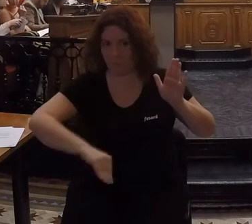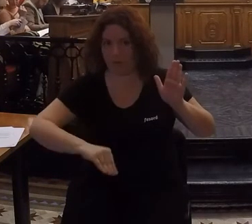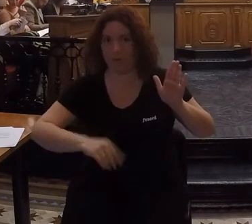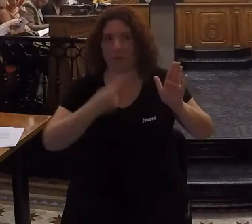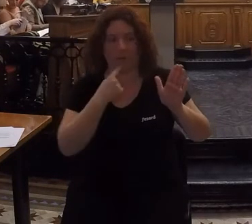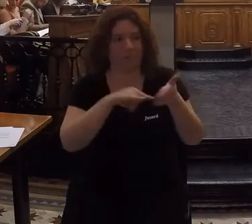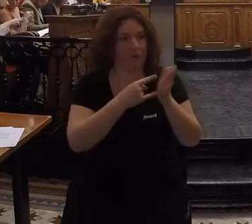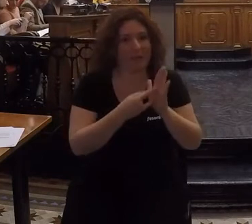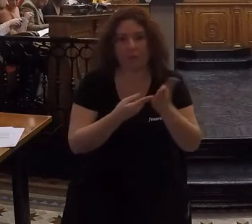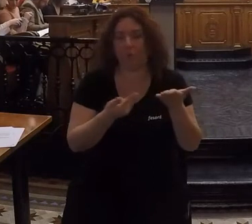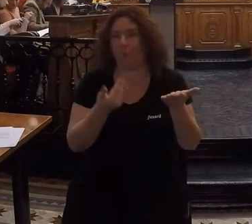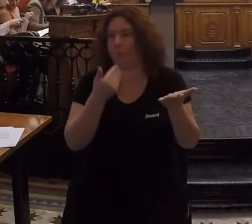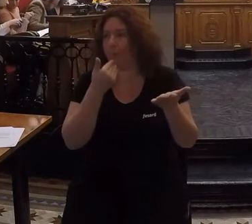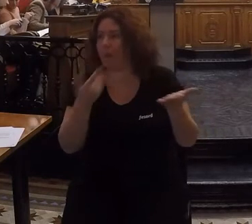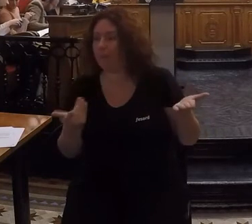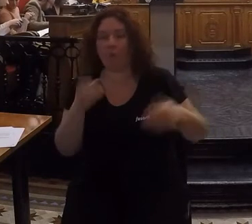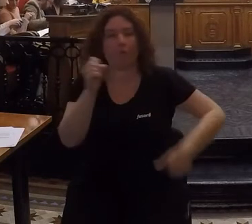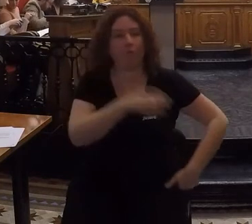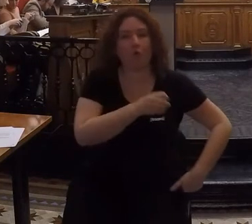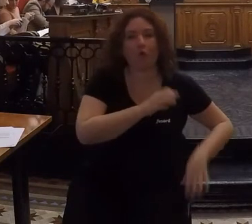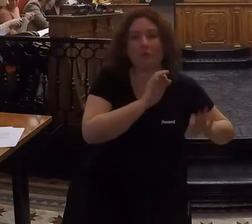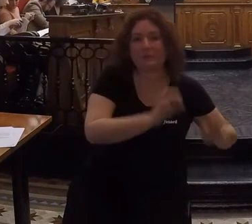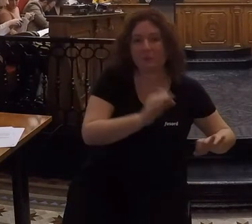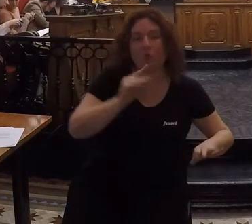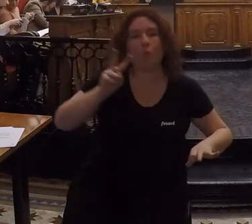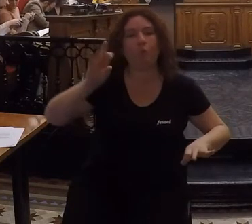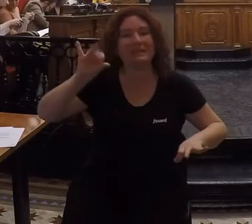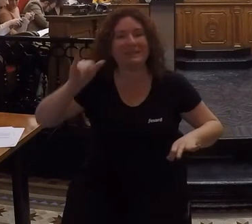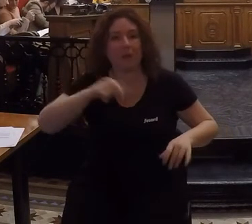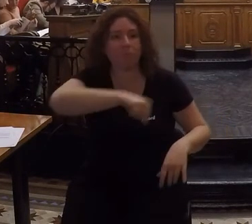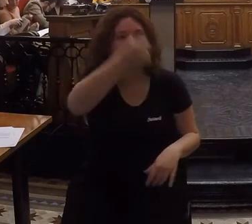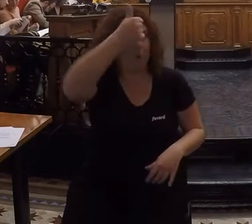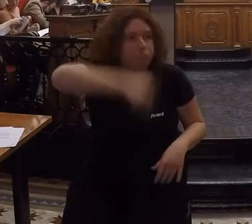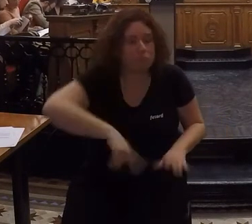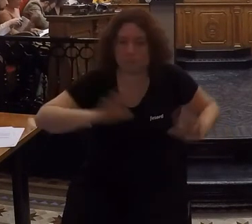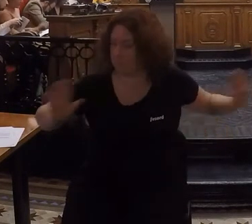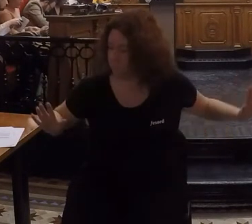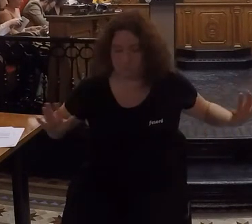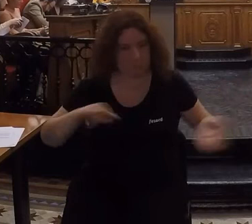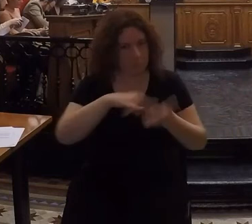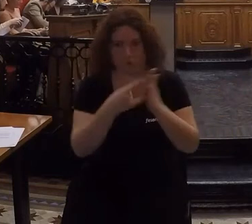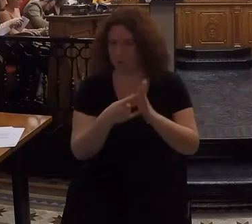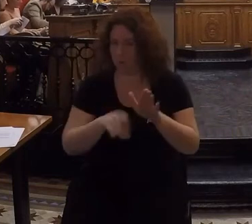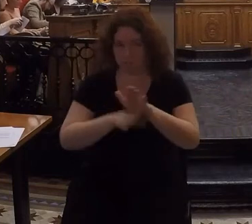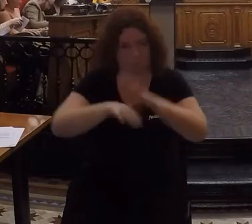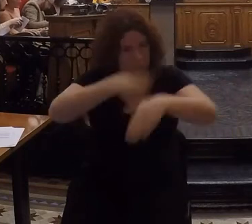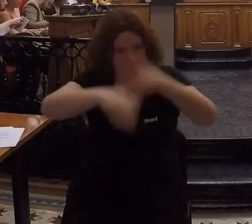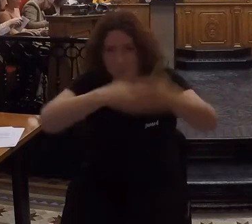es decir, nos den los fondos DUSI o no los den, y por lo tanto no es motivo de alegación al